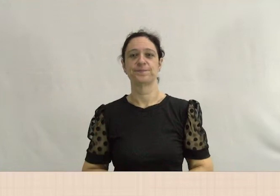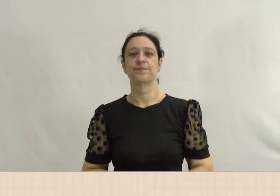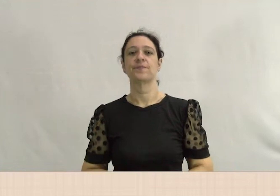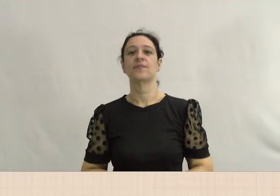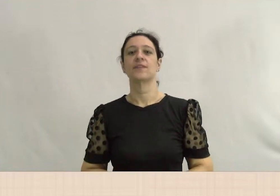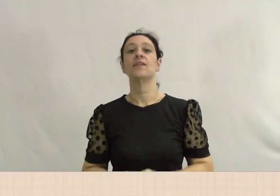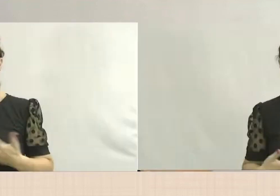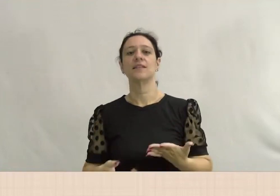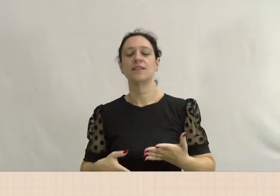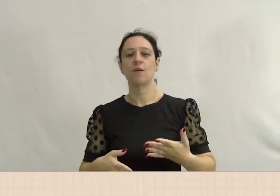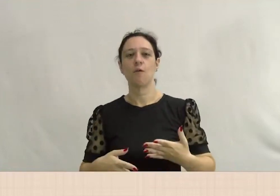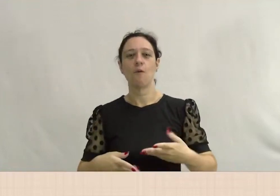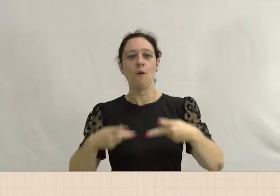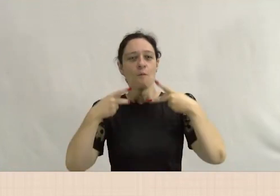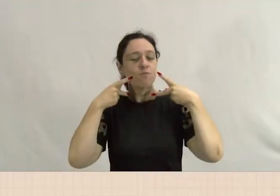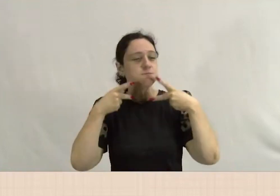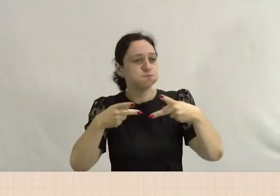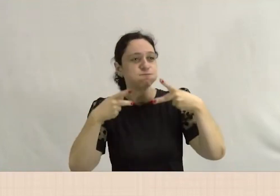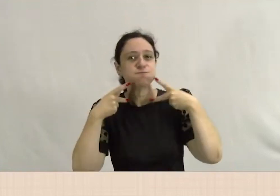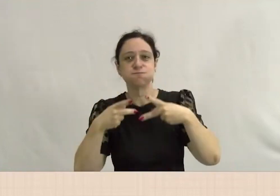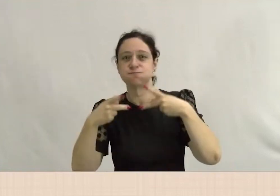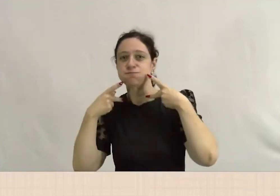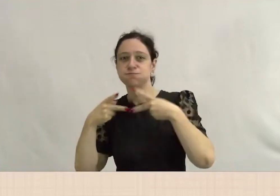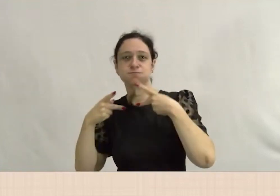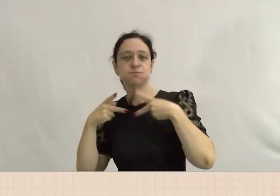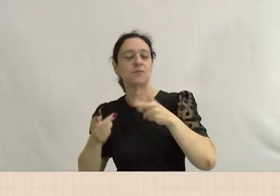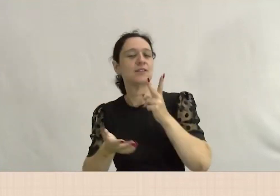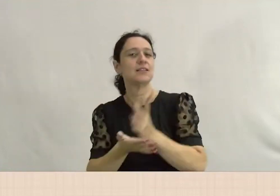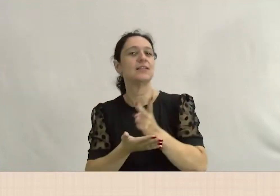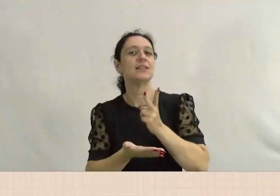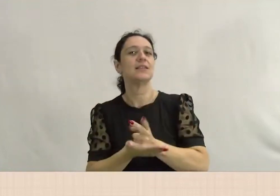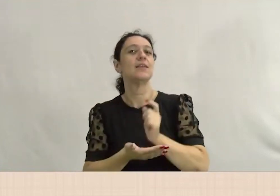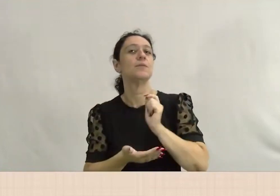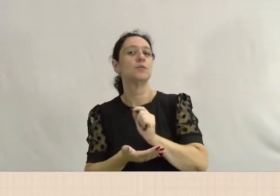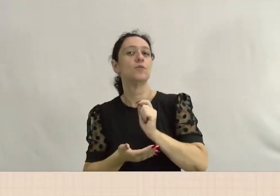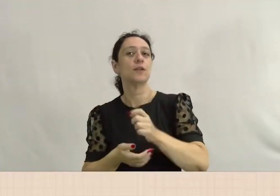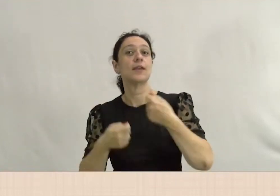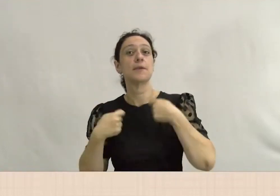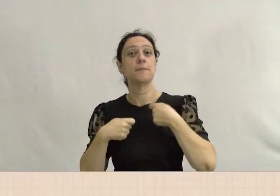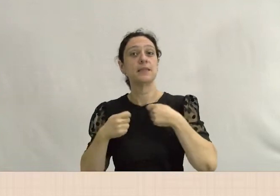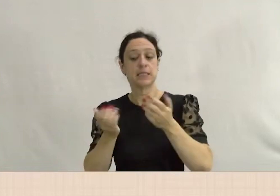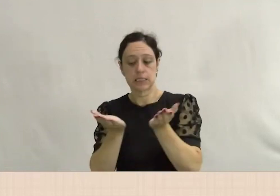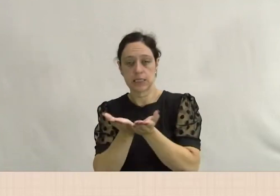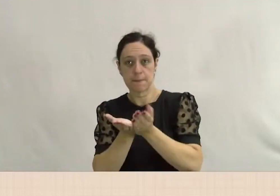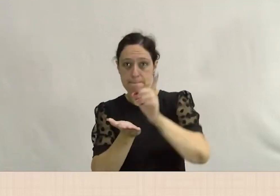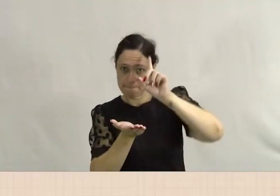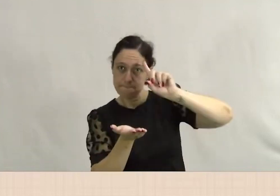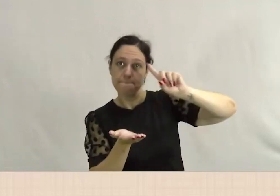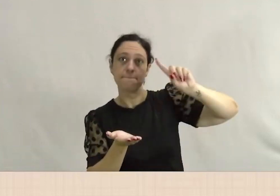Toda a palavra profética, ela é baseada na palavra da Bíblia.